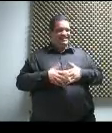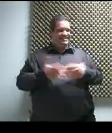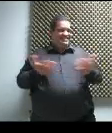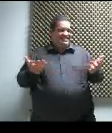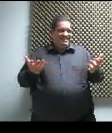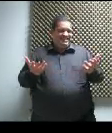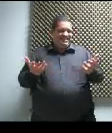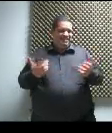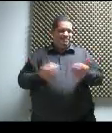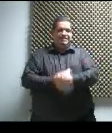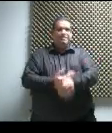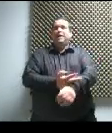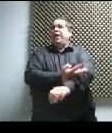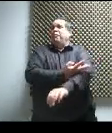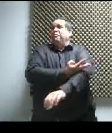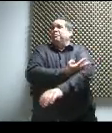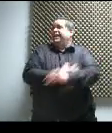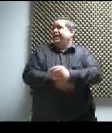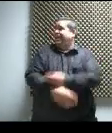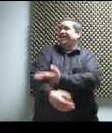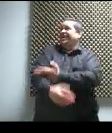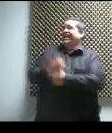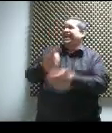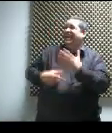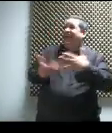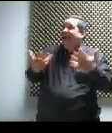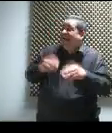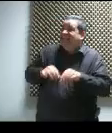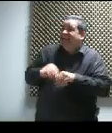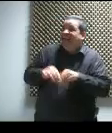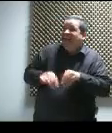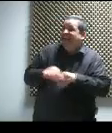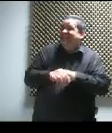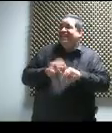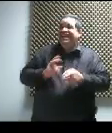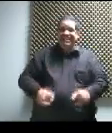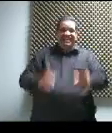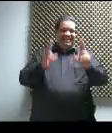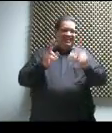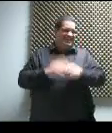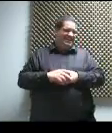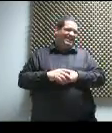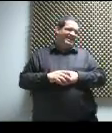¿verdad? impresionante. Mira, se paró hasta los ¿Qué es ajedrez relámpago, ¿Te faltó el relámpago?